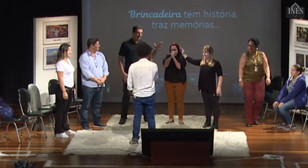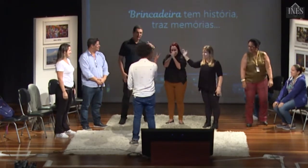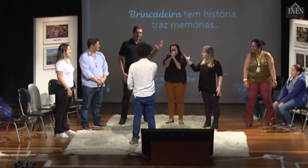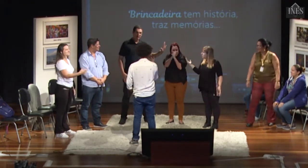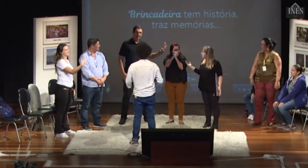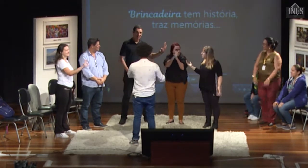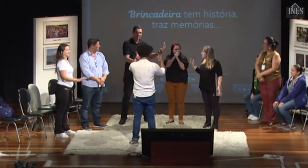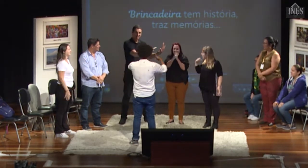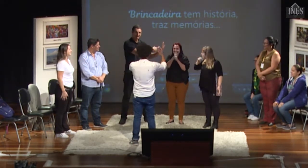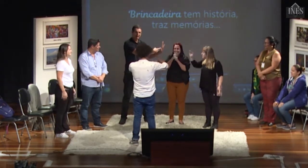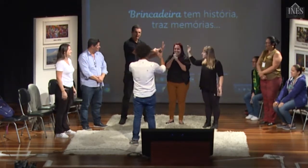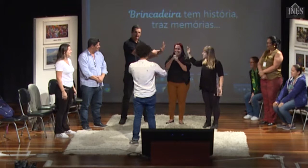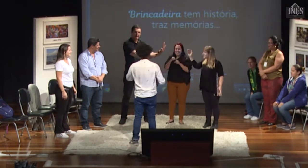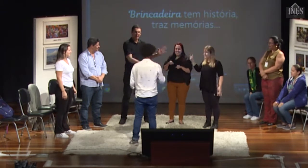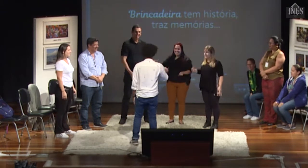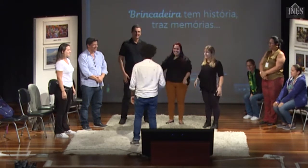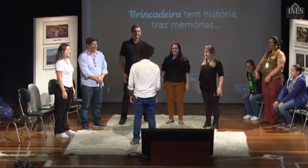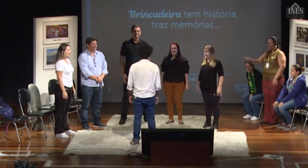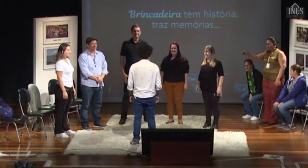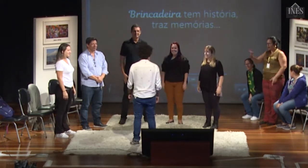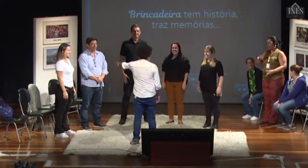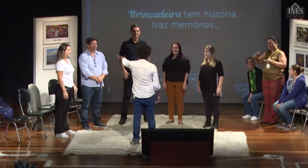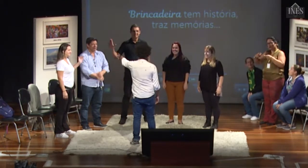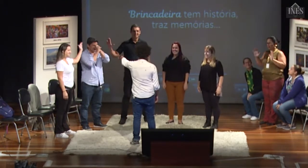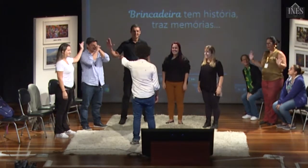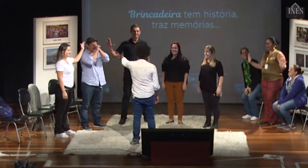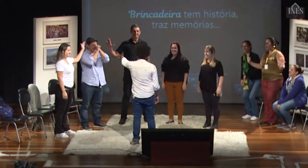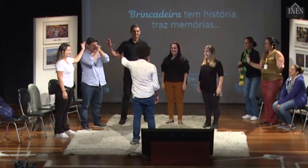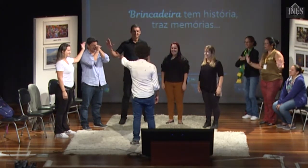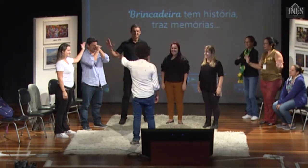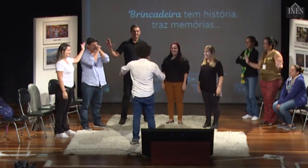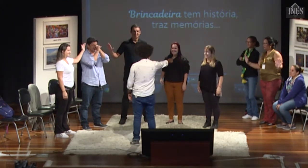Vocês dois demoraram, mas eu vou fazer de novo. Ah, não, isso é guerra.